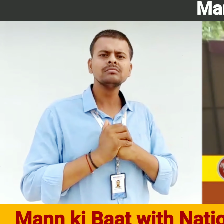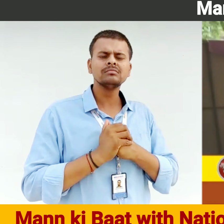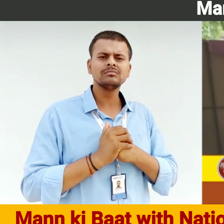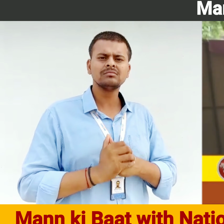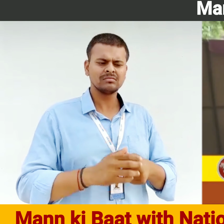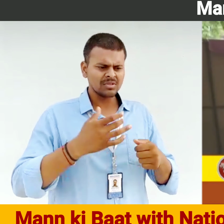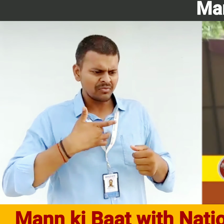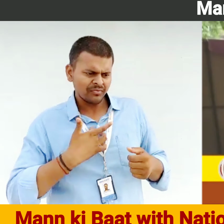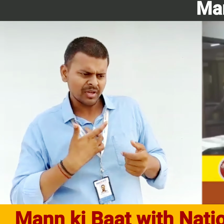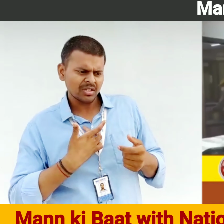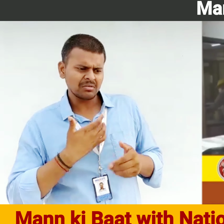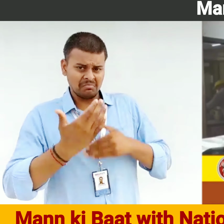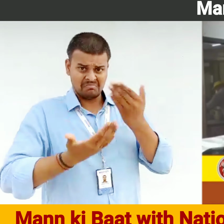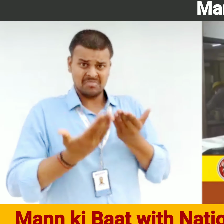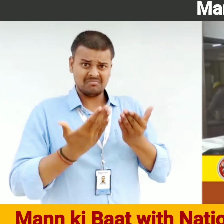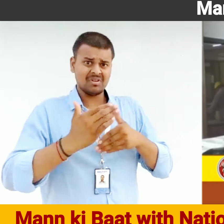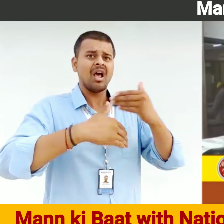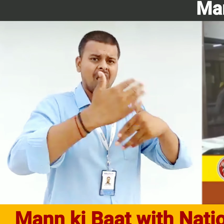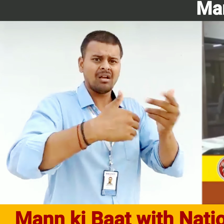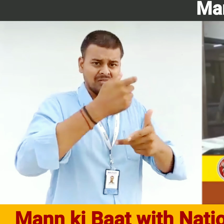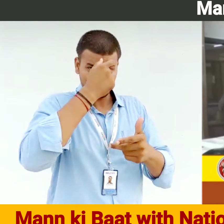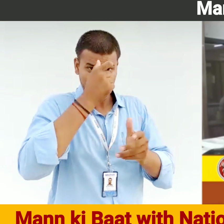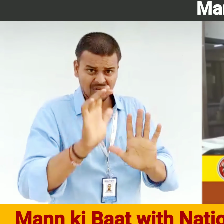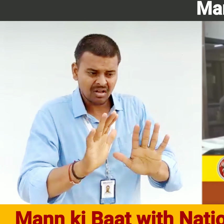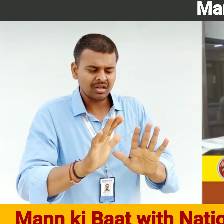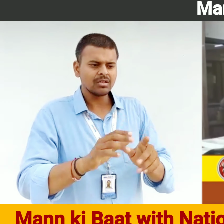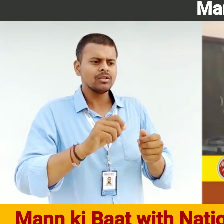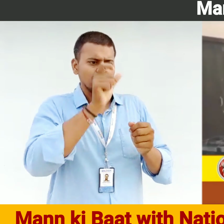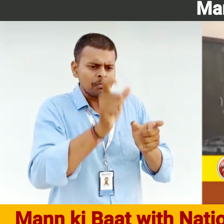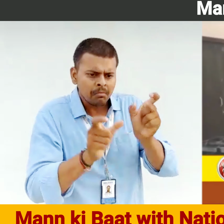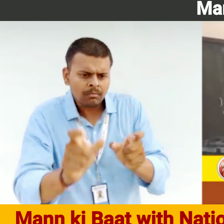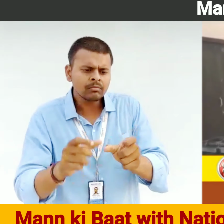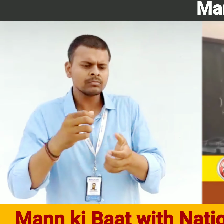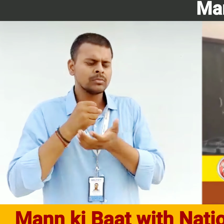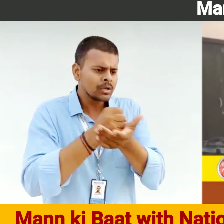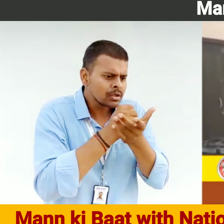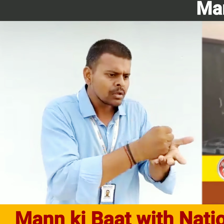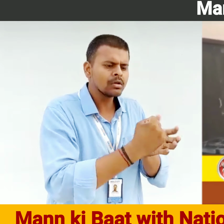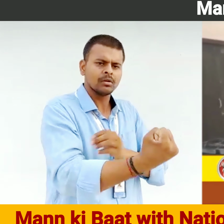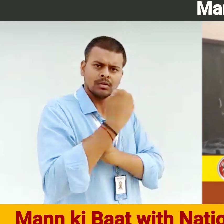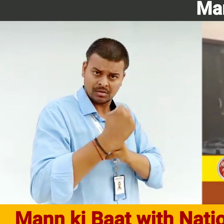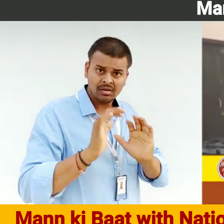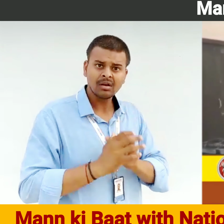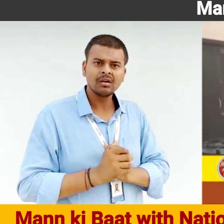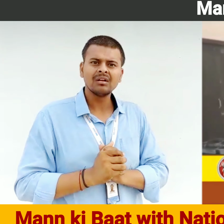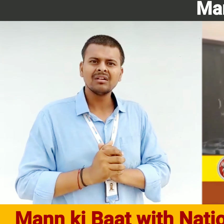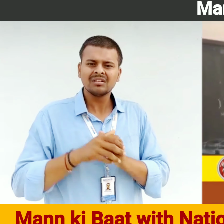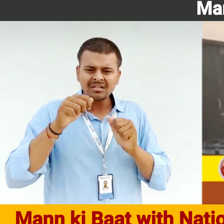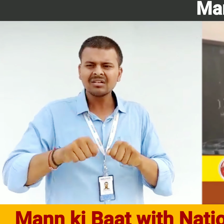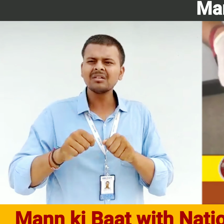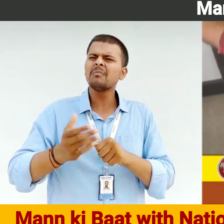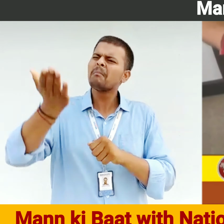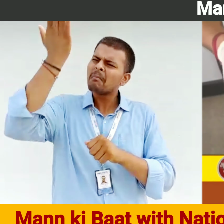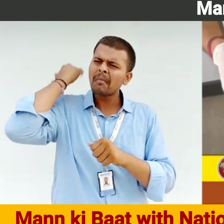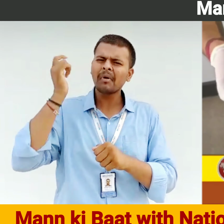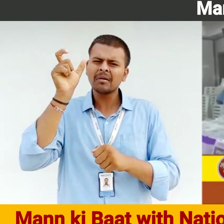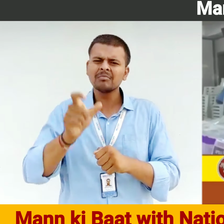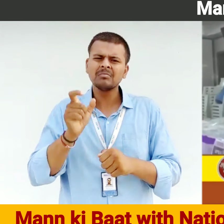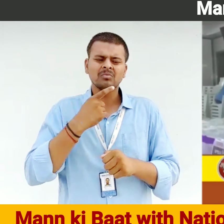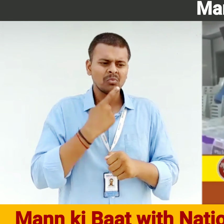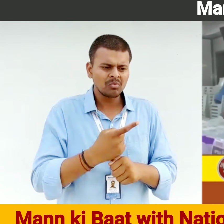बल्कि भारत की जीवन पद्धति है। और हमारे यहाँ तो कहा गया है, सेवा